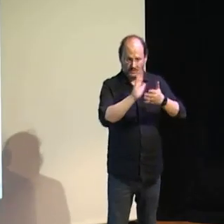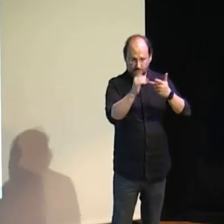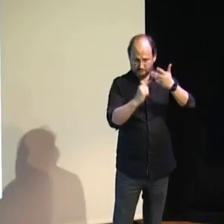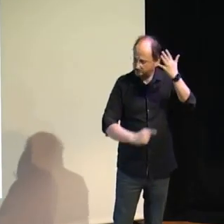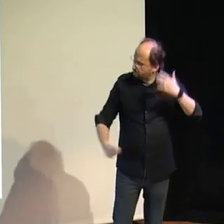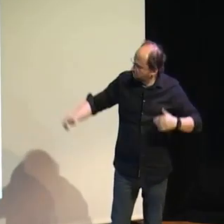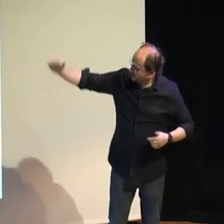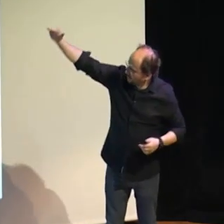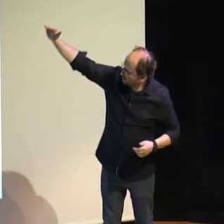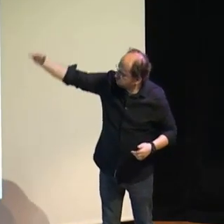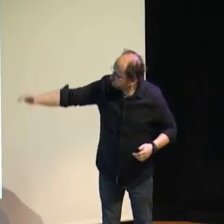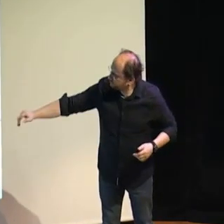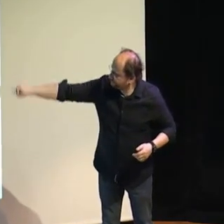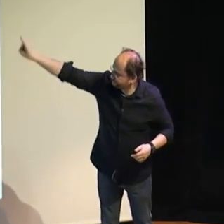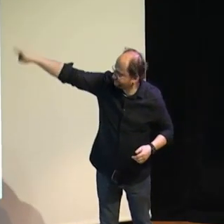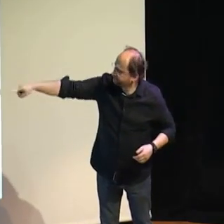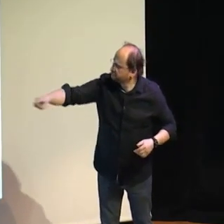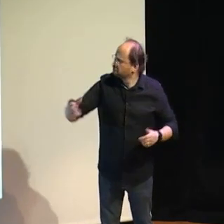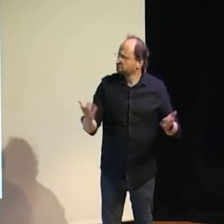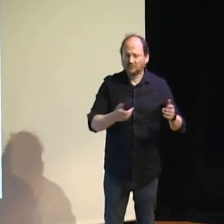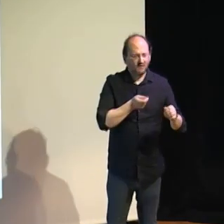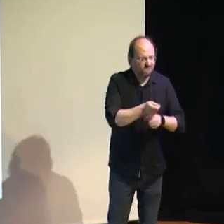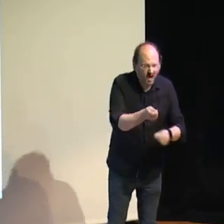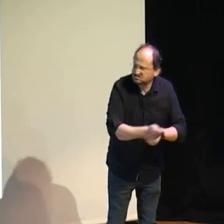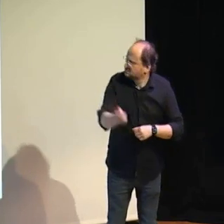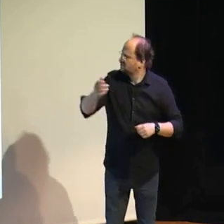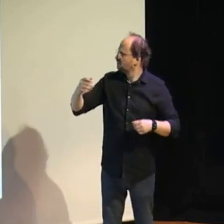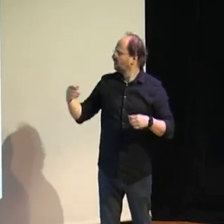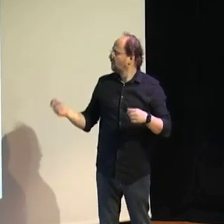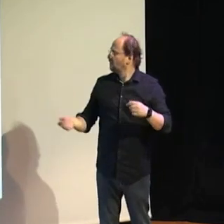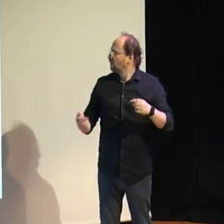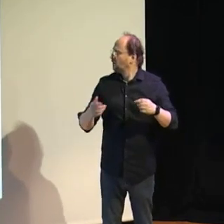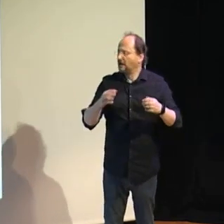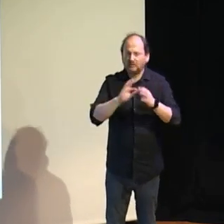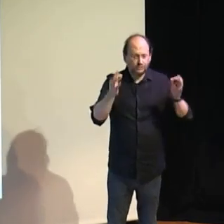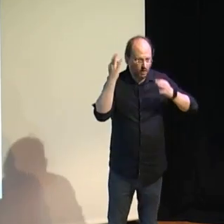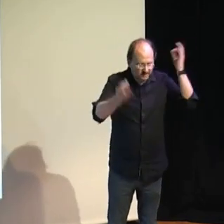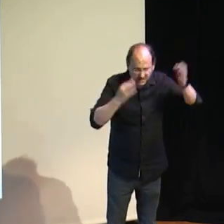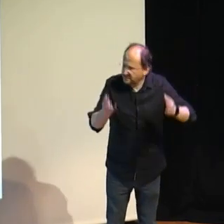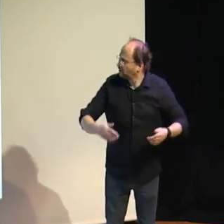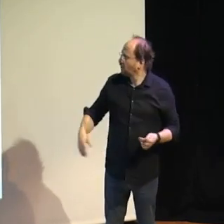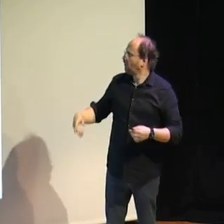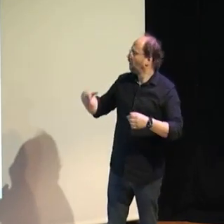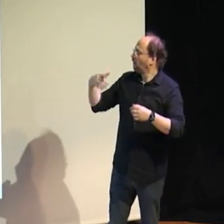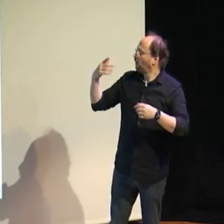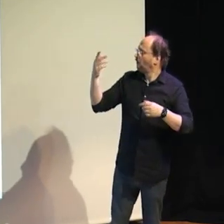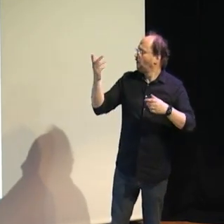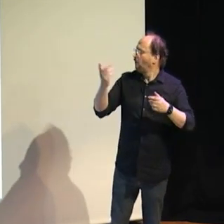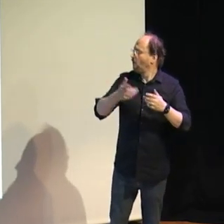Donc, les Romains aimaient beaucoup de styles de théâtre différents. Donc les farces, des